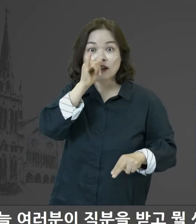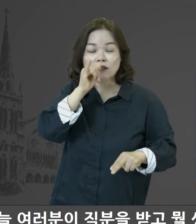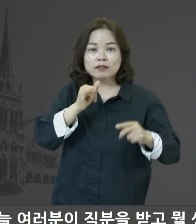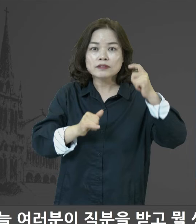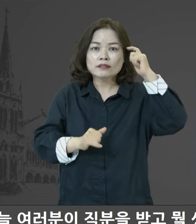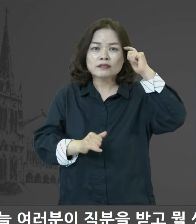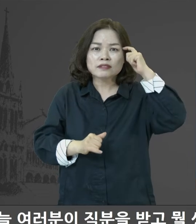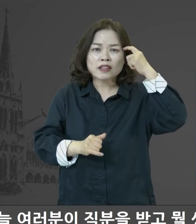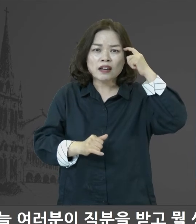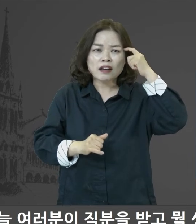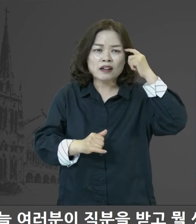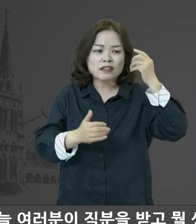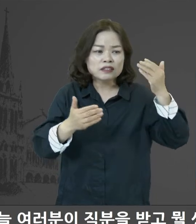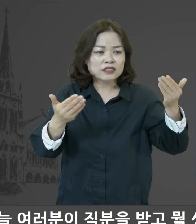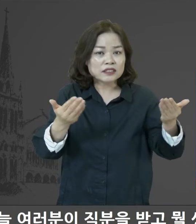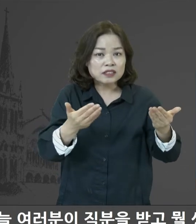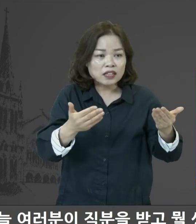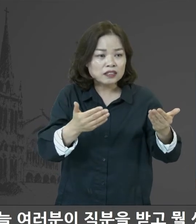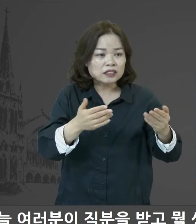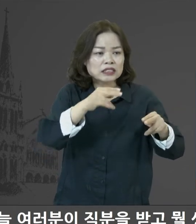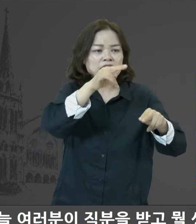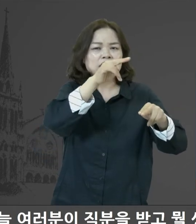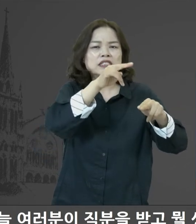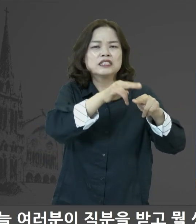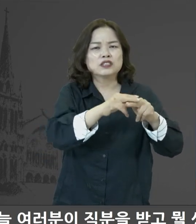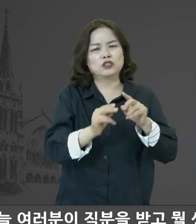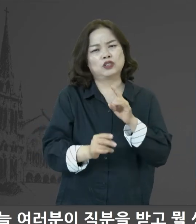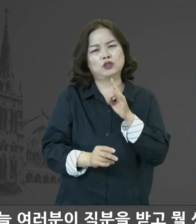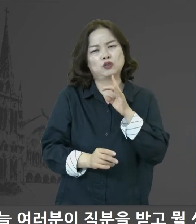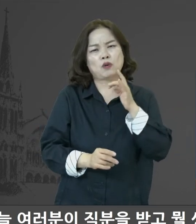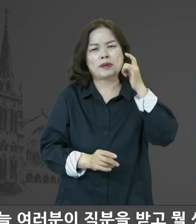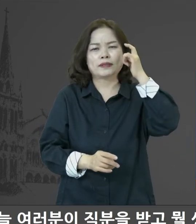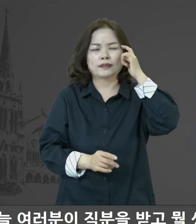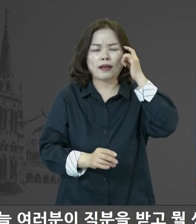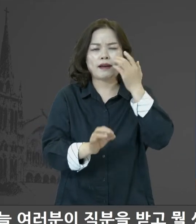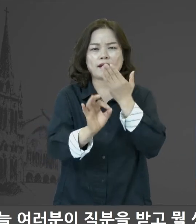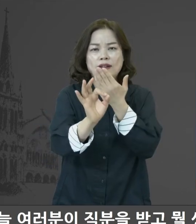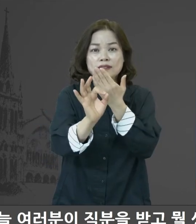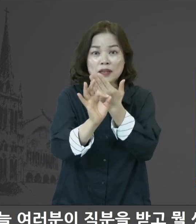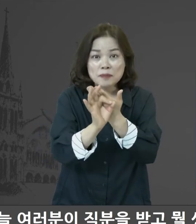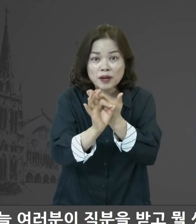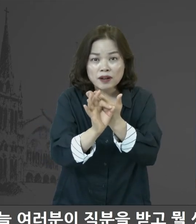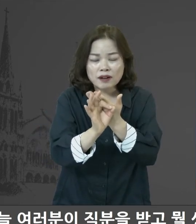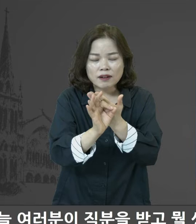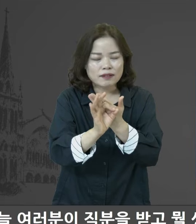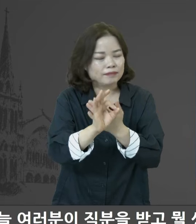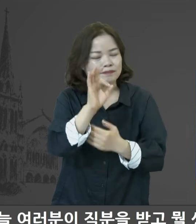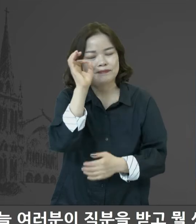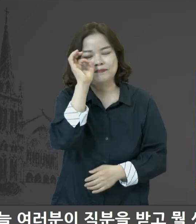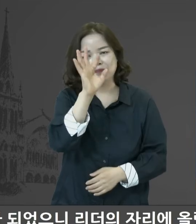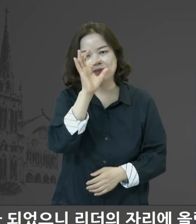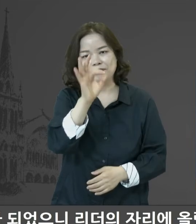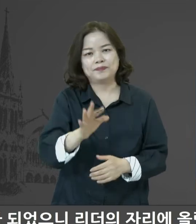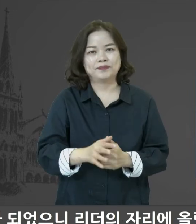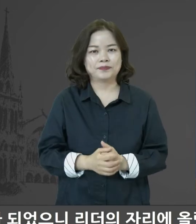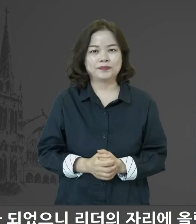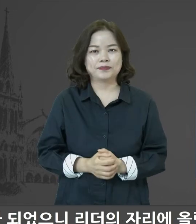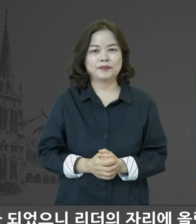라고 생각하고 일하는 위치로만 생각한다면 그것은 안 된다는 것입니다.